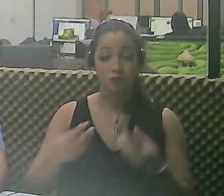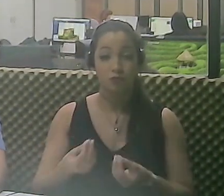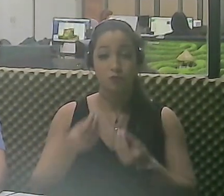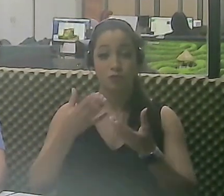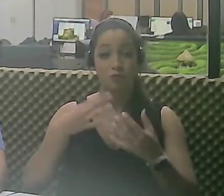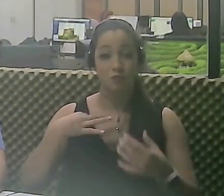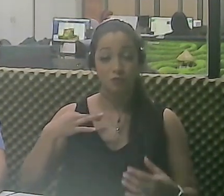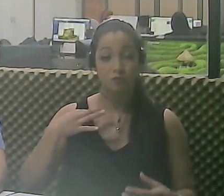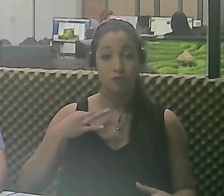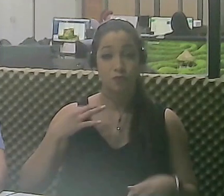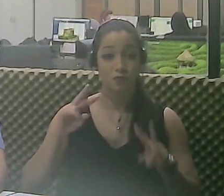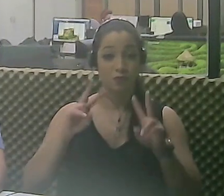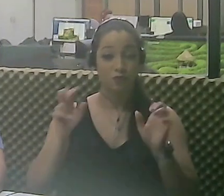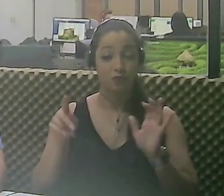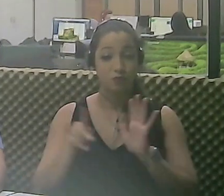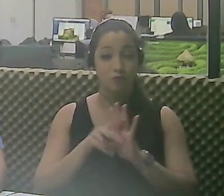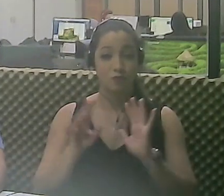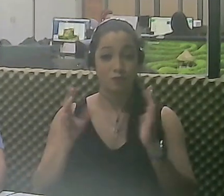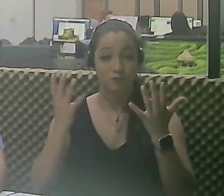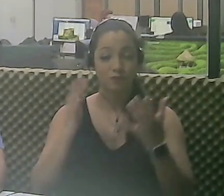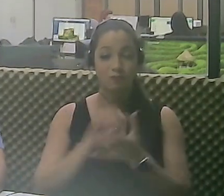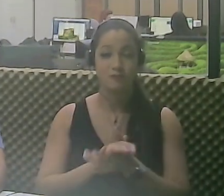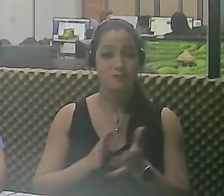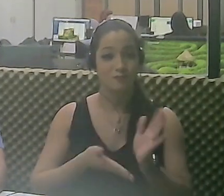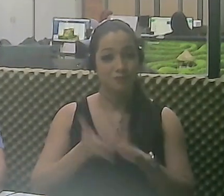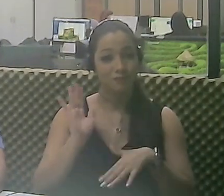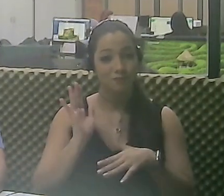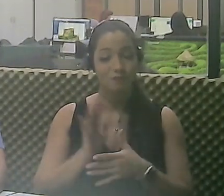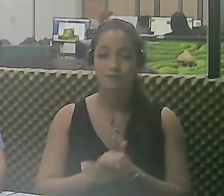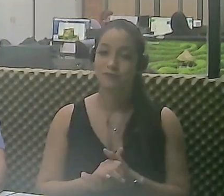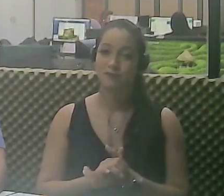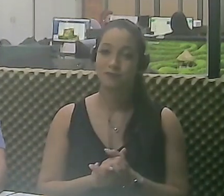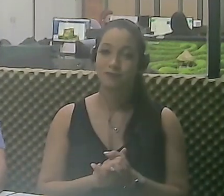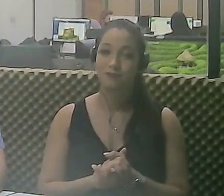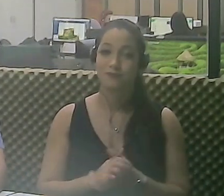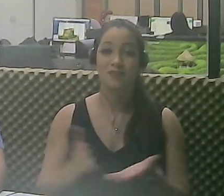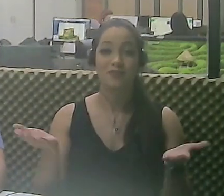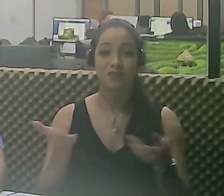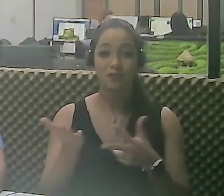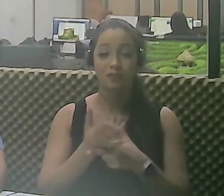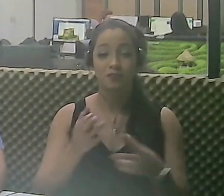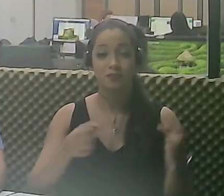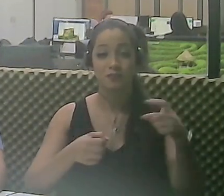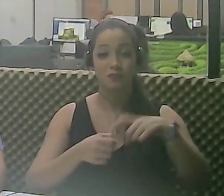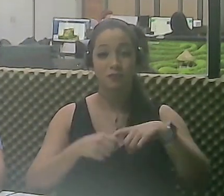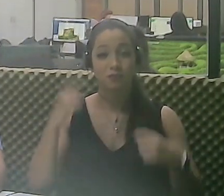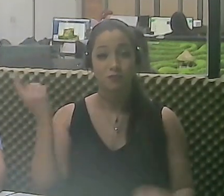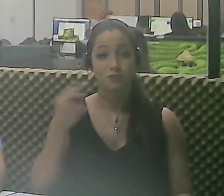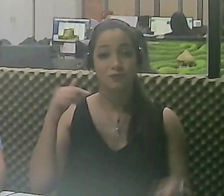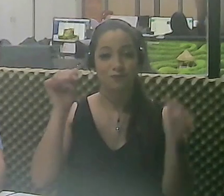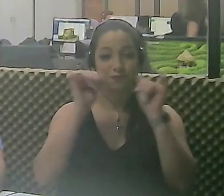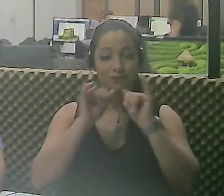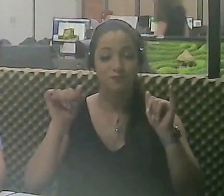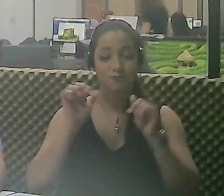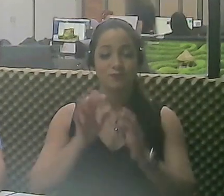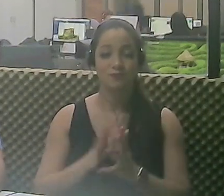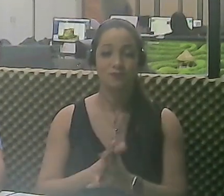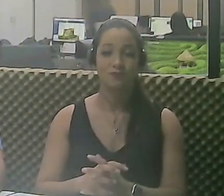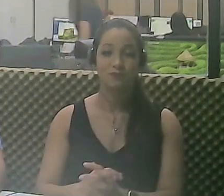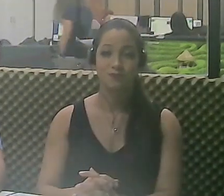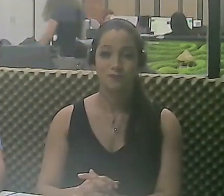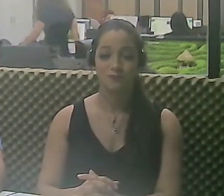entregue uma camiseta temática do evento. Participe! Agora vamos para um rápido intervalo, já voltamos com o Giro